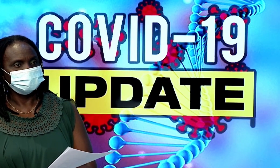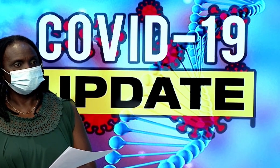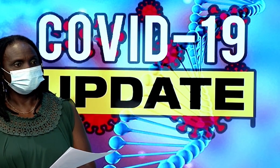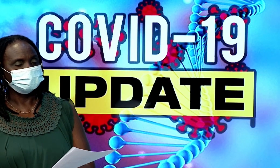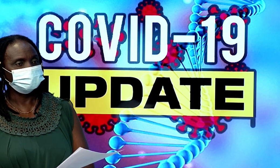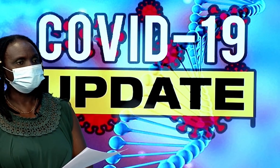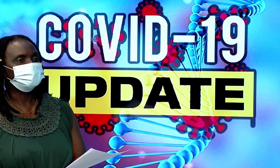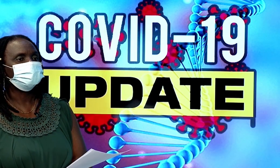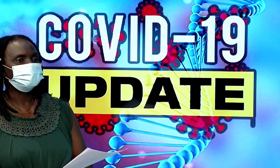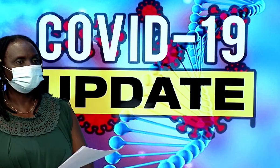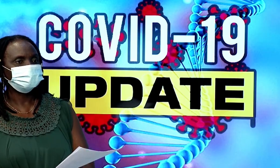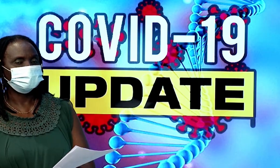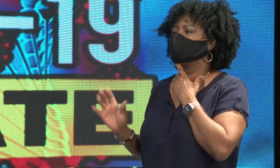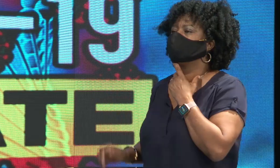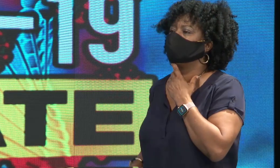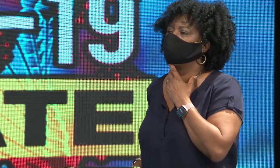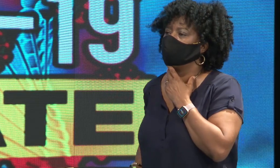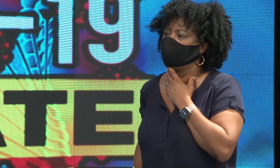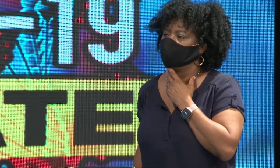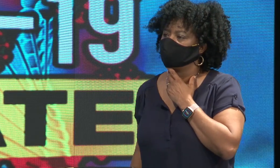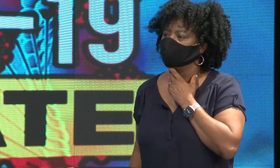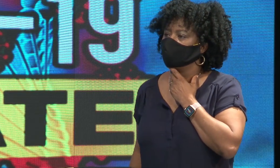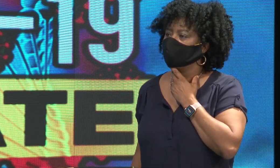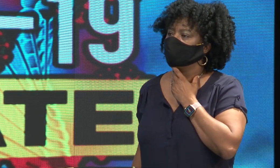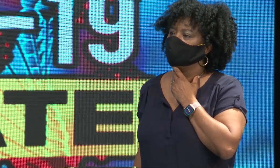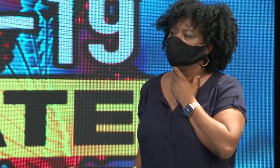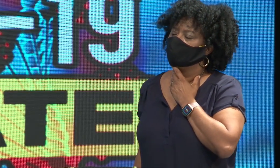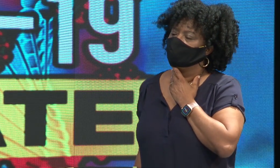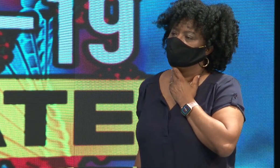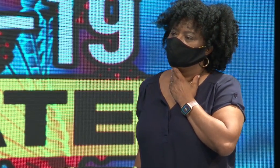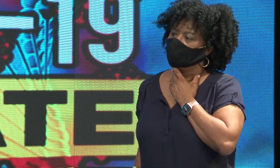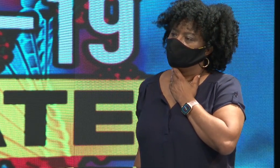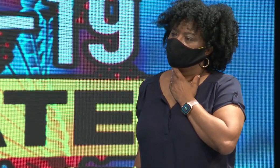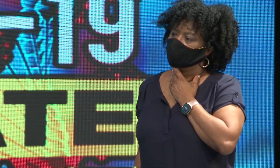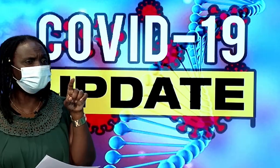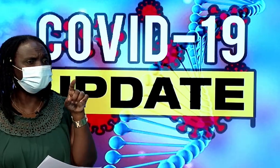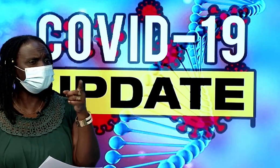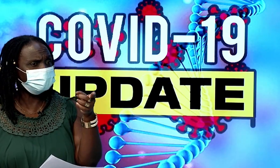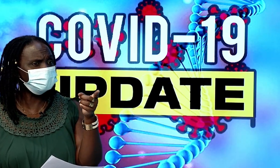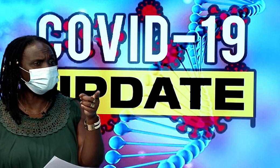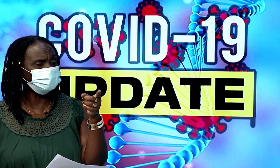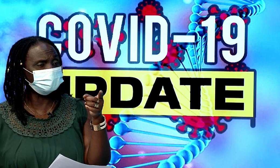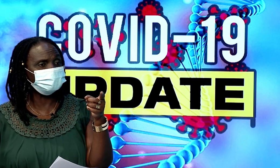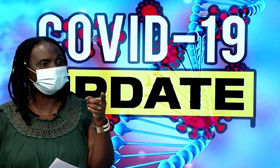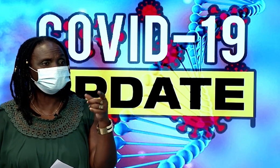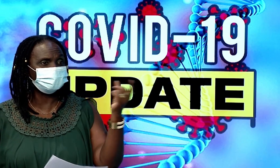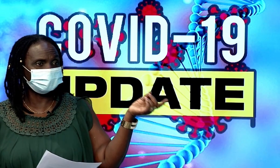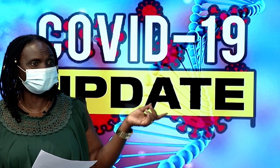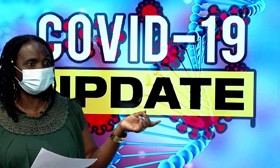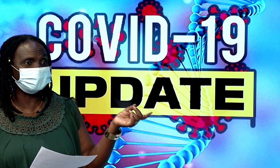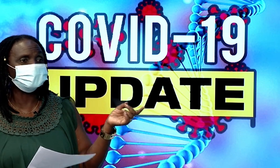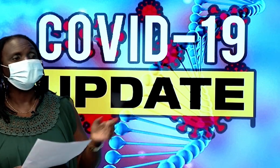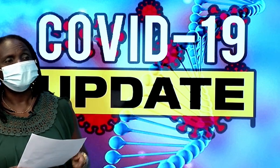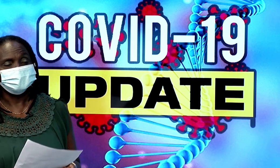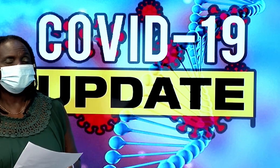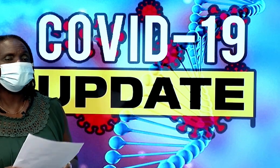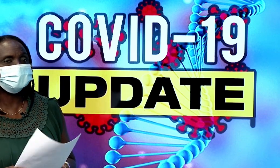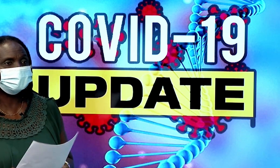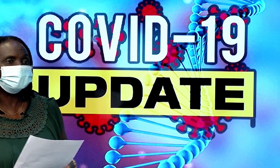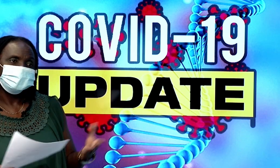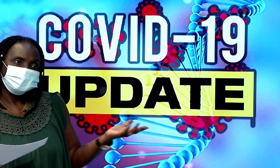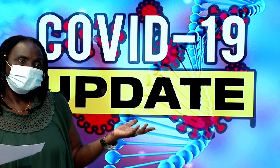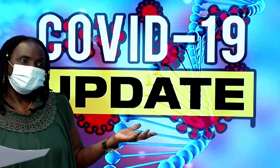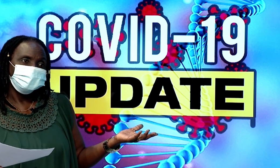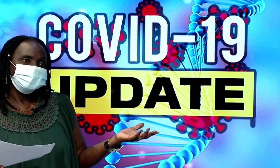naar Suriname komen, op een fantastische manier opvangt. Ja, ja, ja. Ik weet nog dat ik had ingesproken vorige keer, hè? Ja,